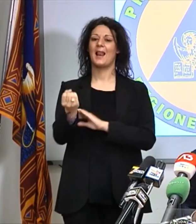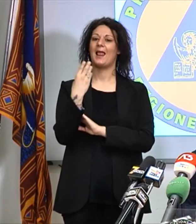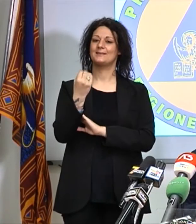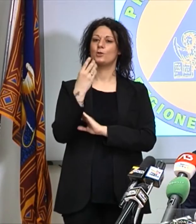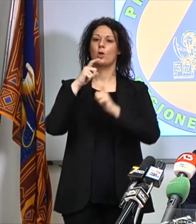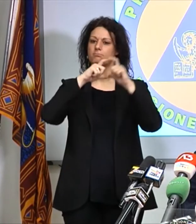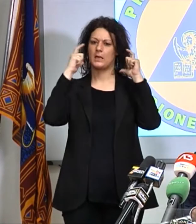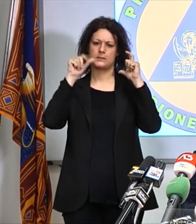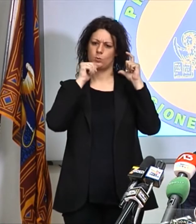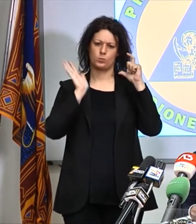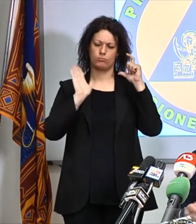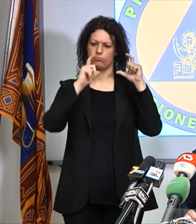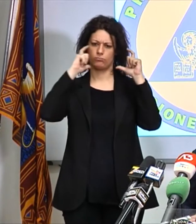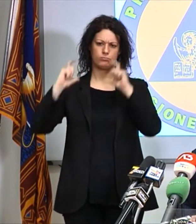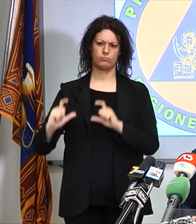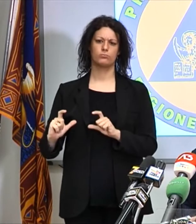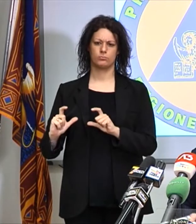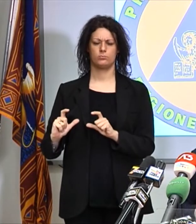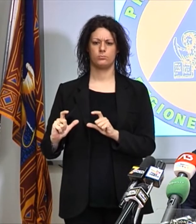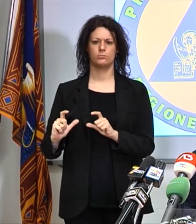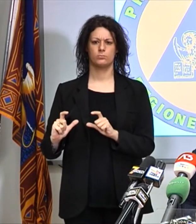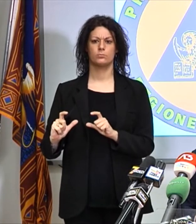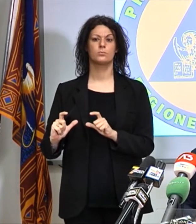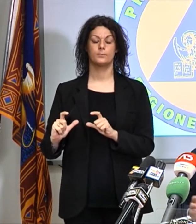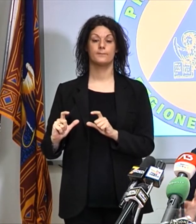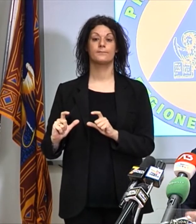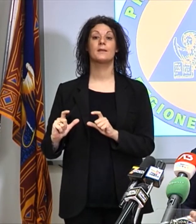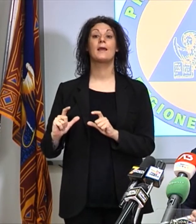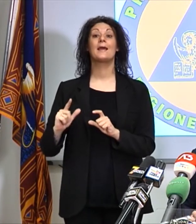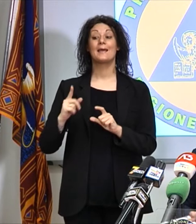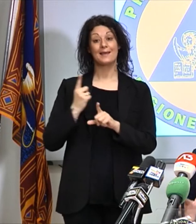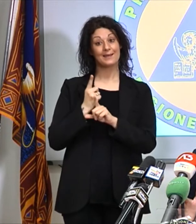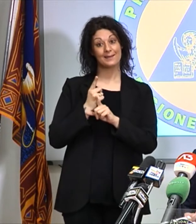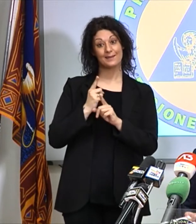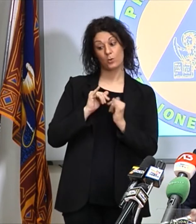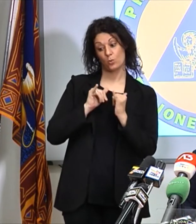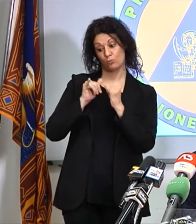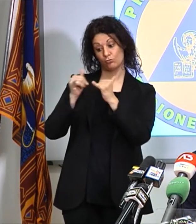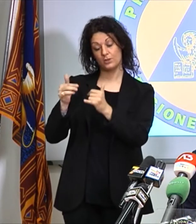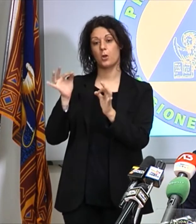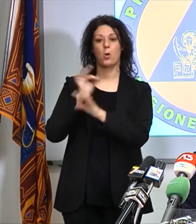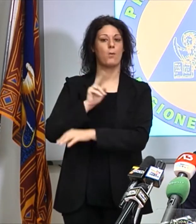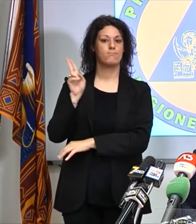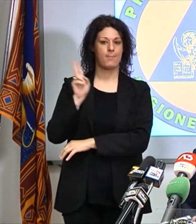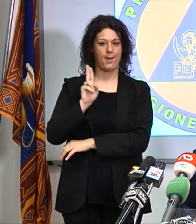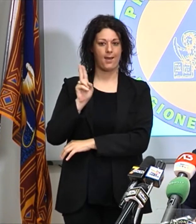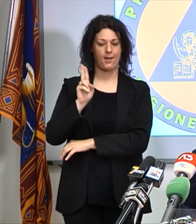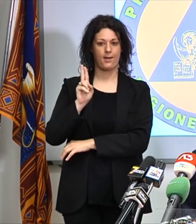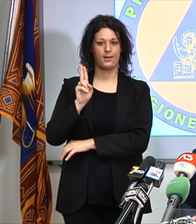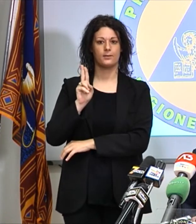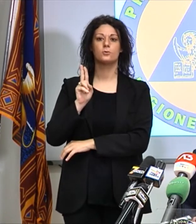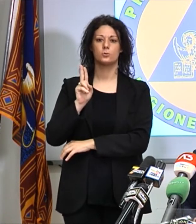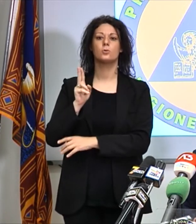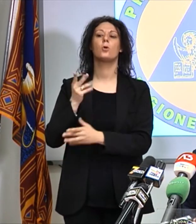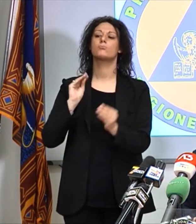Qua avete poi tutte le casistiche. La si indossa solo per uscire, che sono andare al bagno, uscire di classe